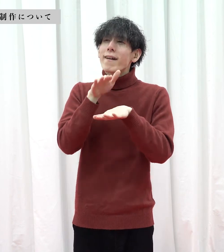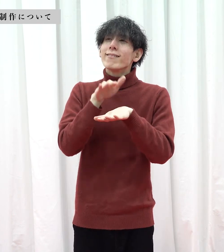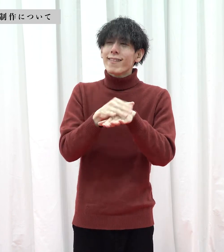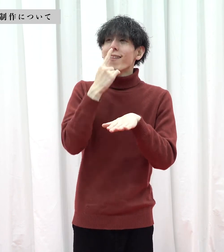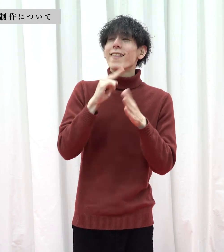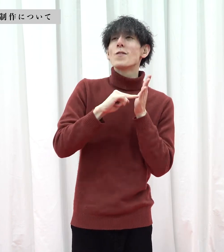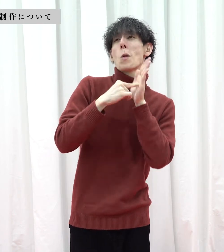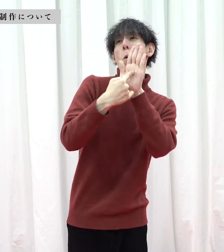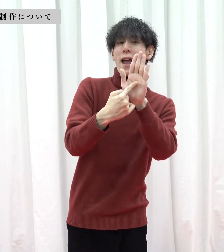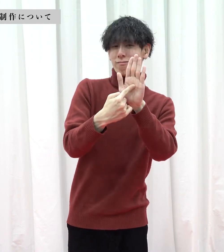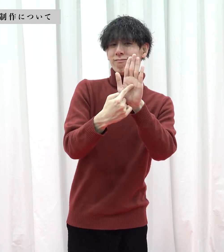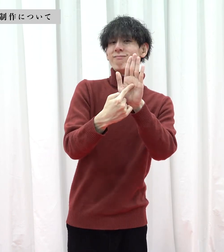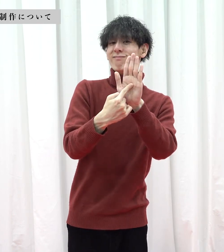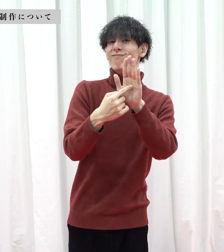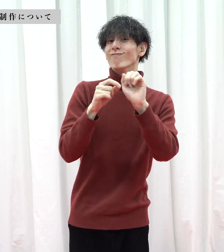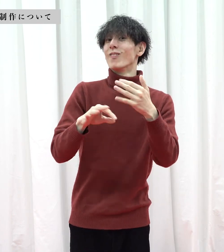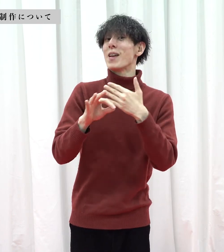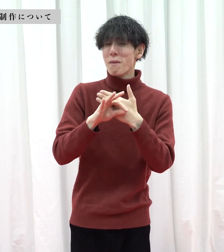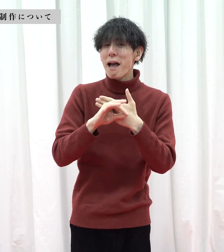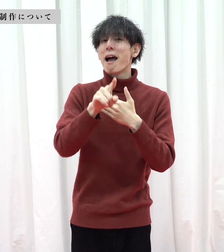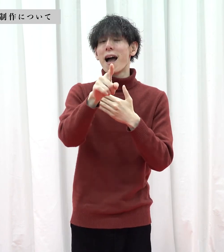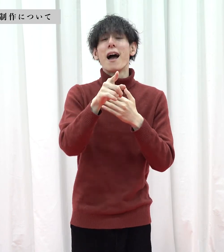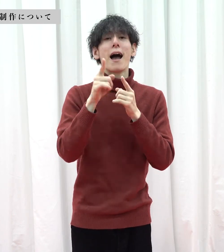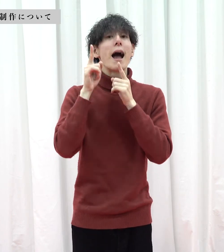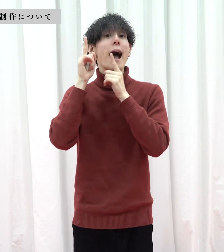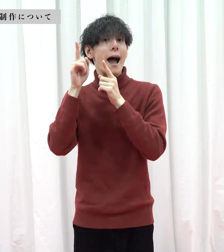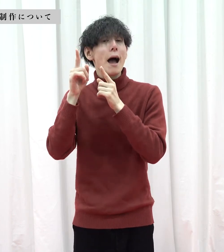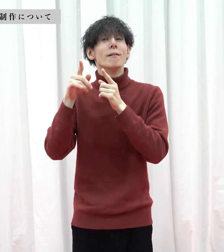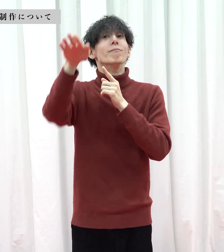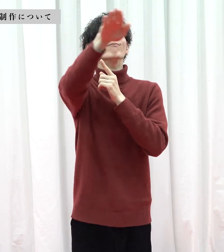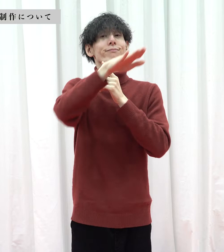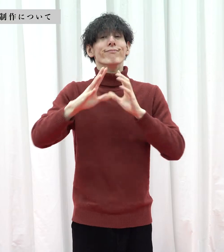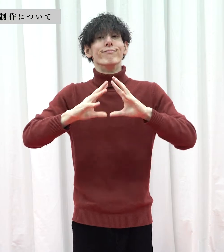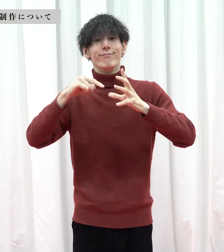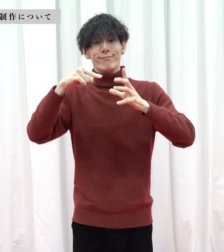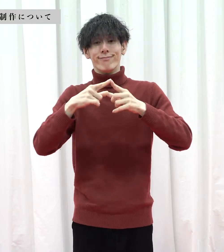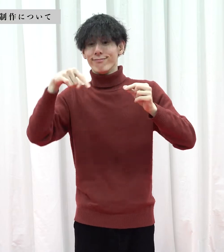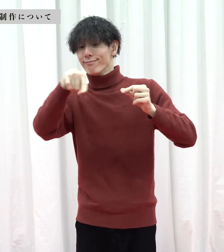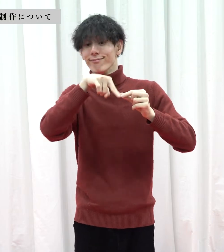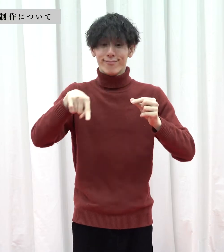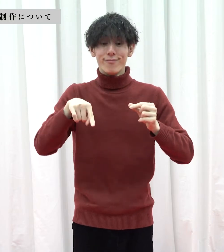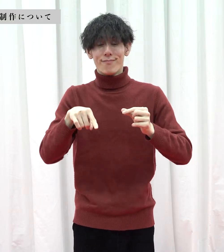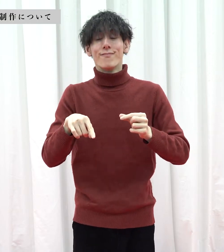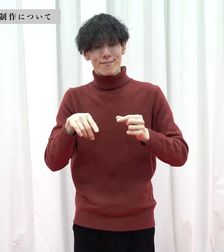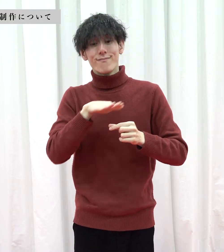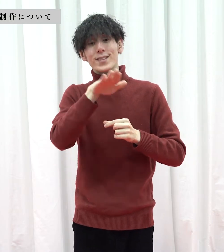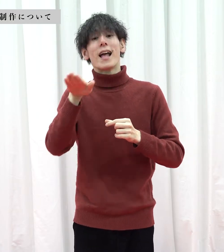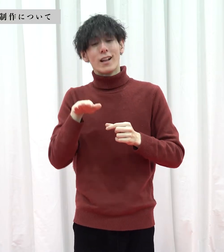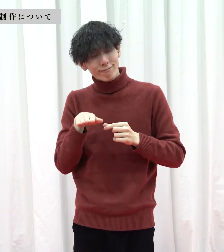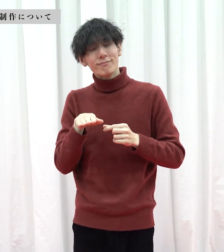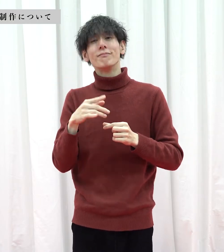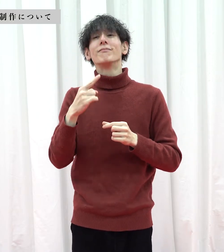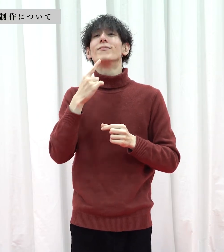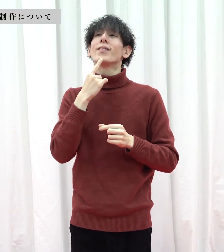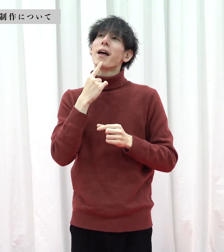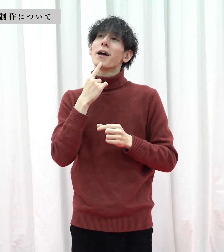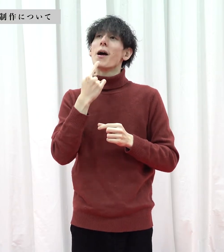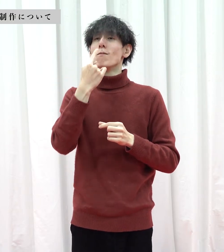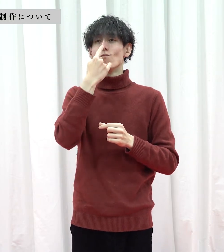なのでどうやって表現をすれば聞こえる皆さん、聞こえる社会の皆さんに、